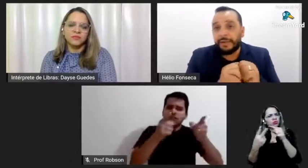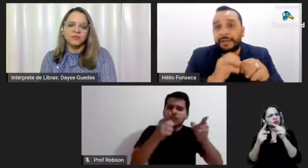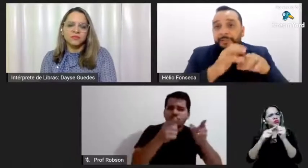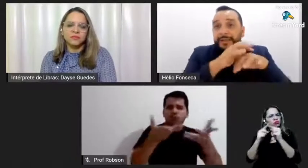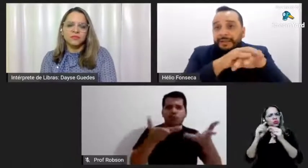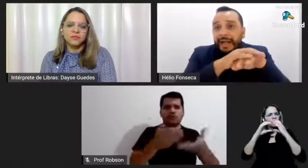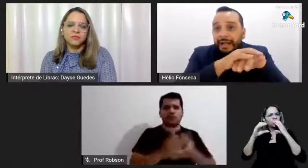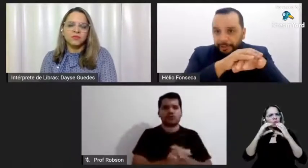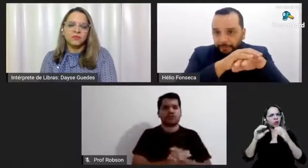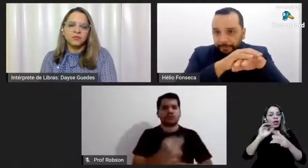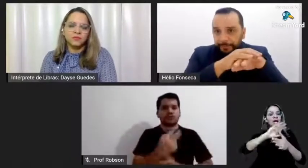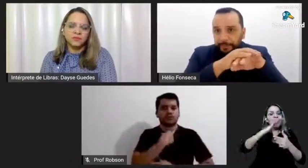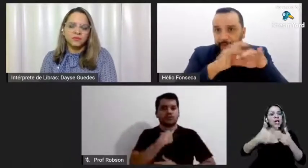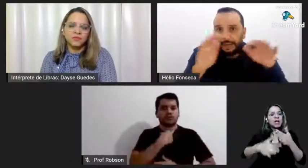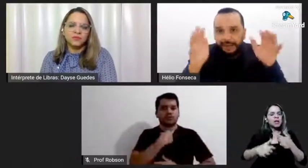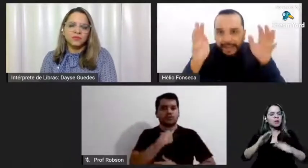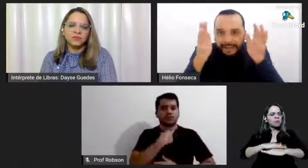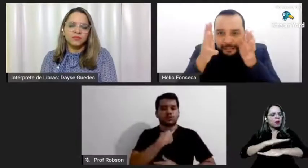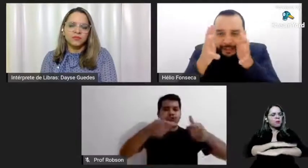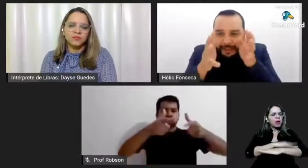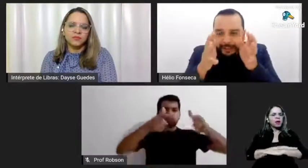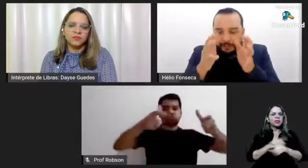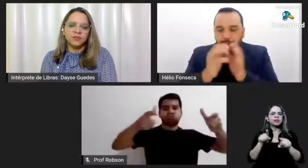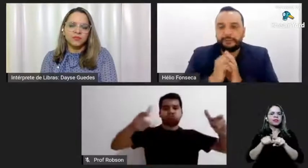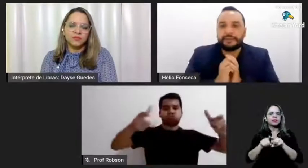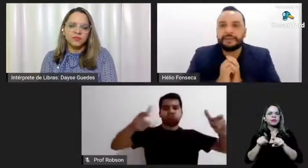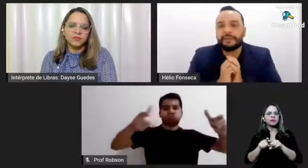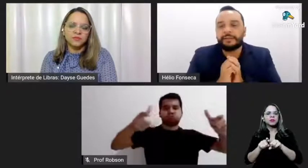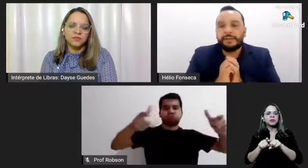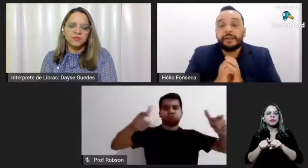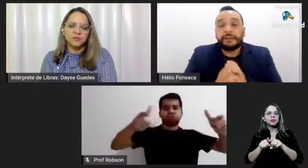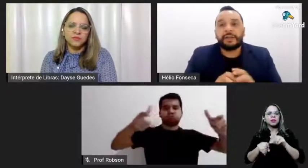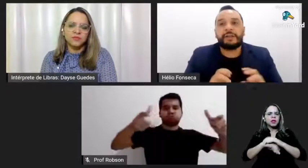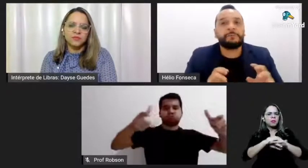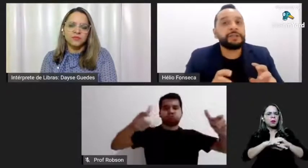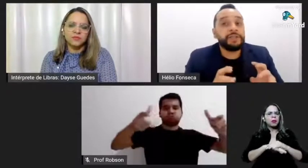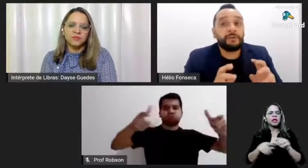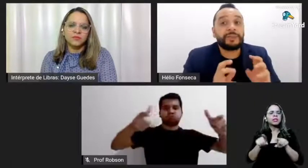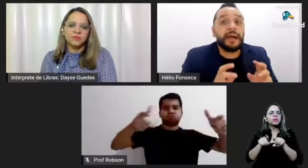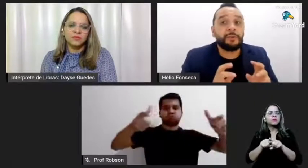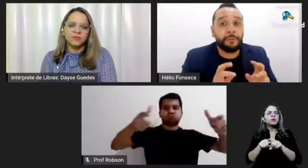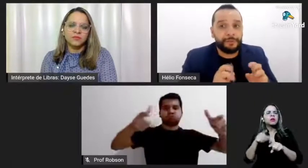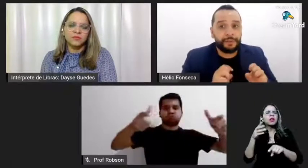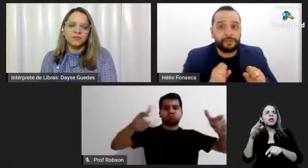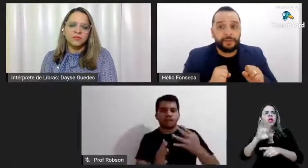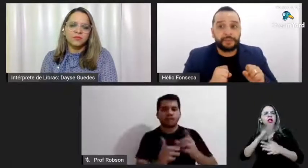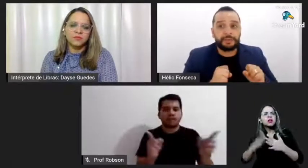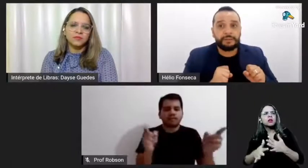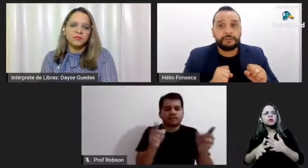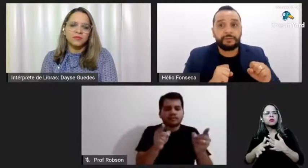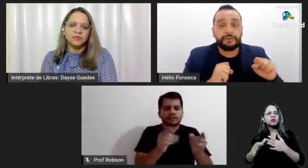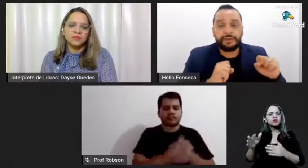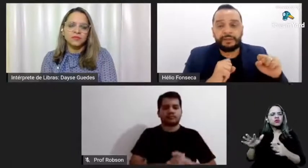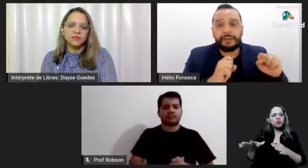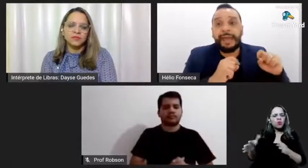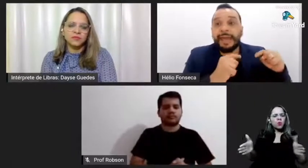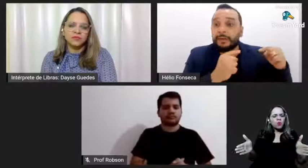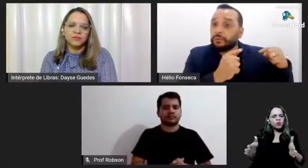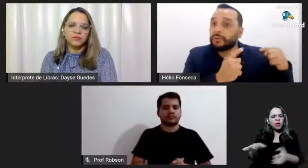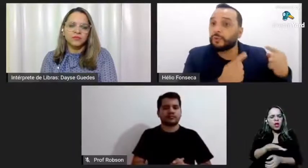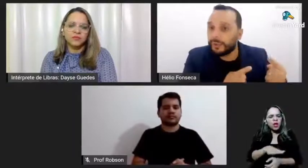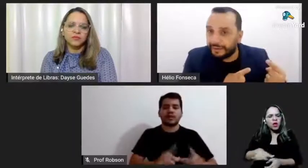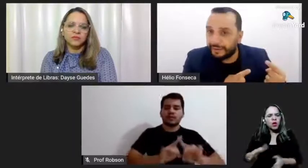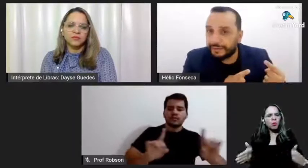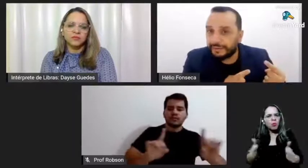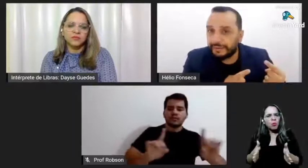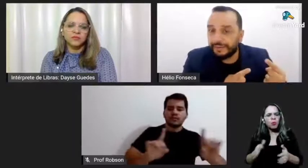citei agora, Libras tátil e a Libras em campo reduzido, geralmente é usado por pessoas que